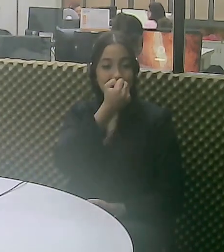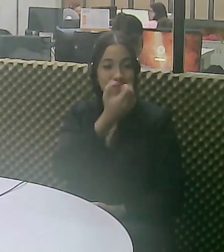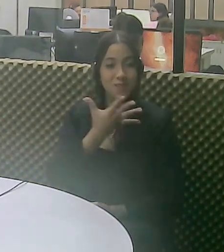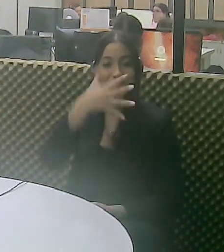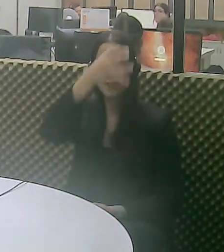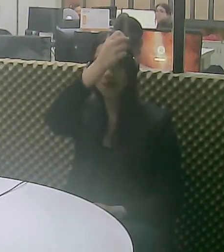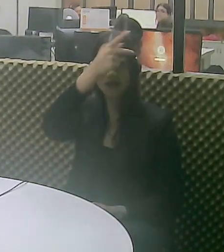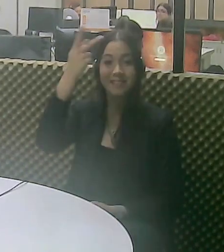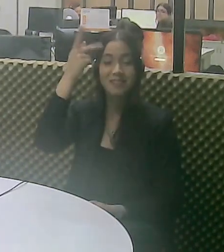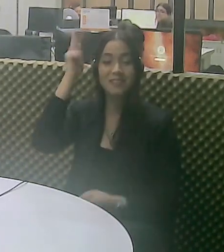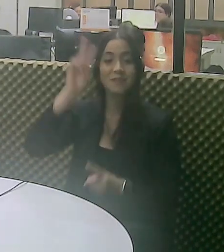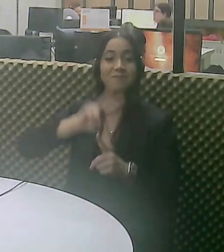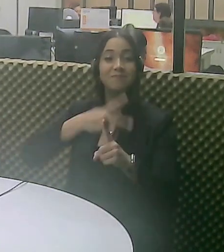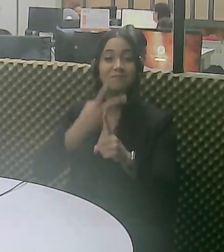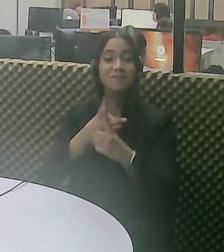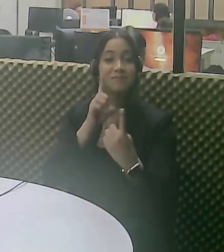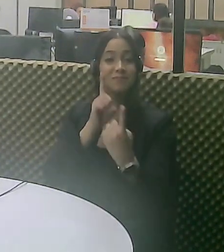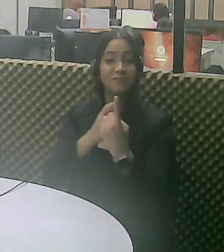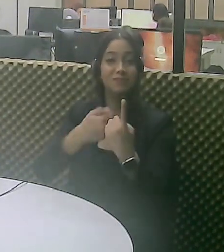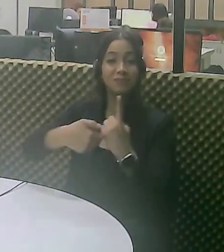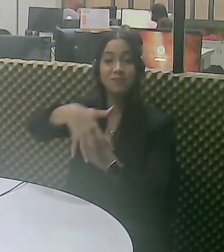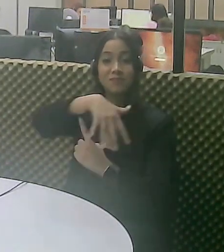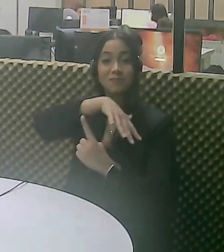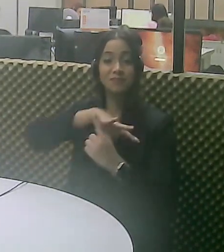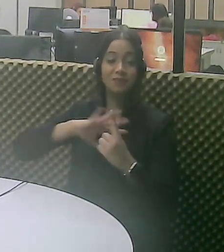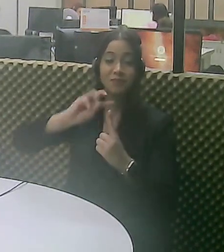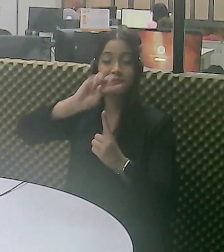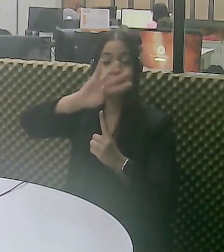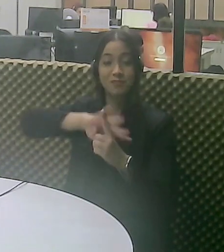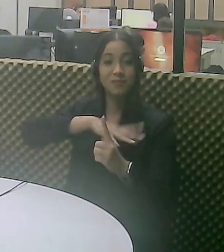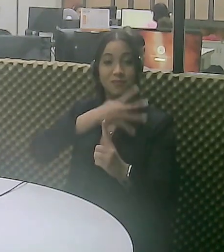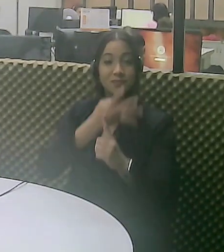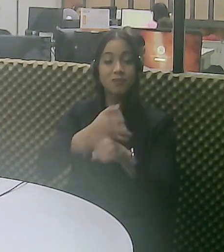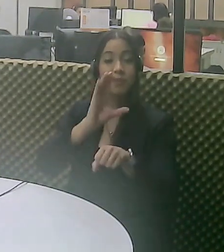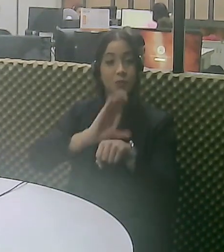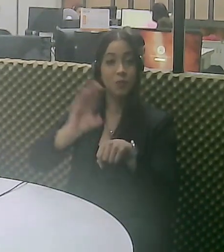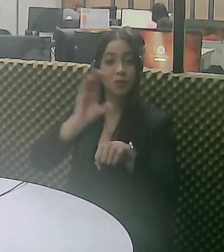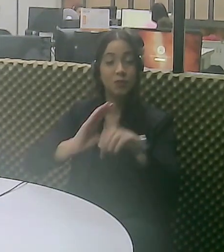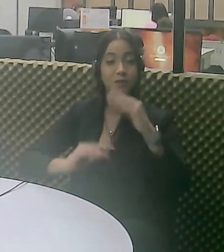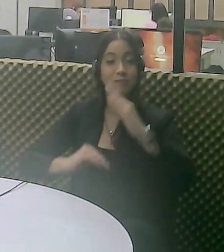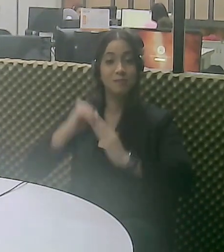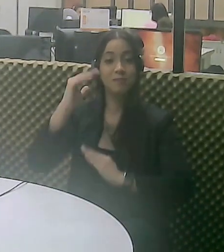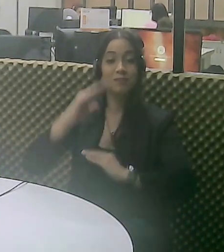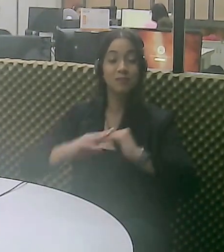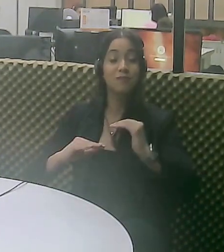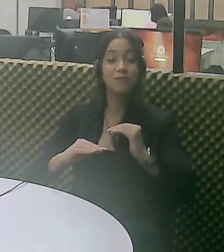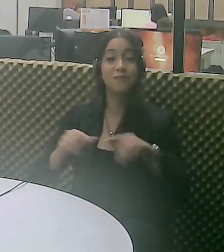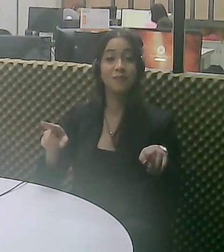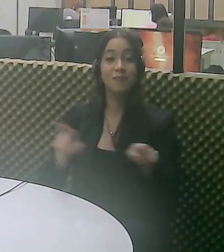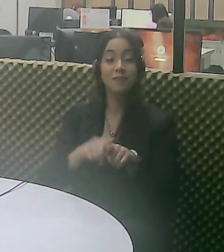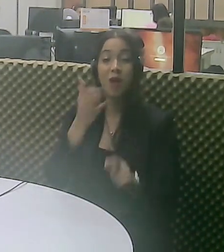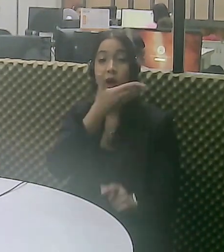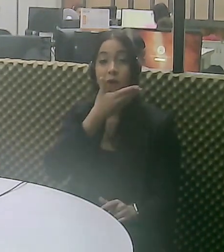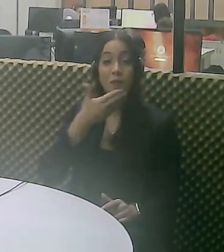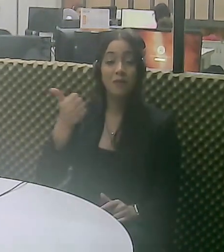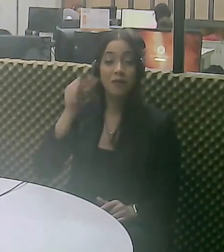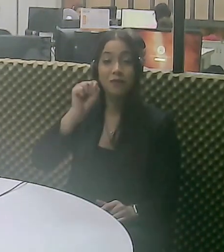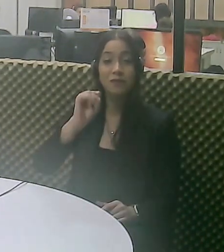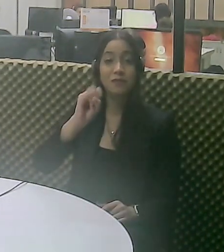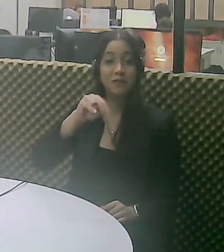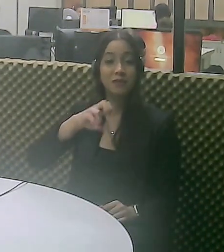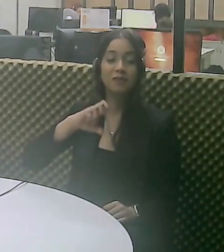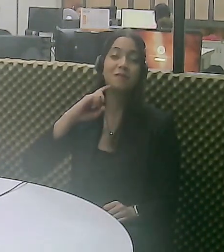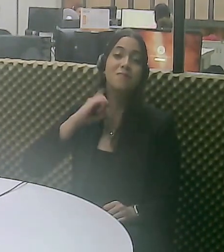a prefeitura dobrou o atendimento social, multiplicou por 4 os cursos profissionalizantes e tem o melhor Cine de